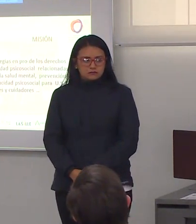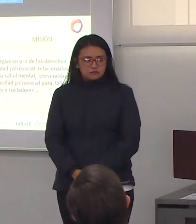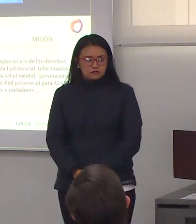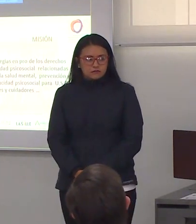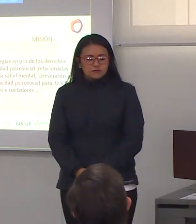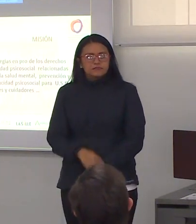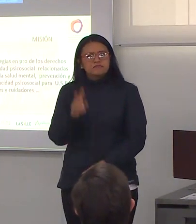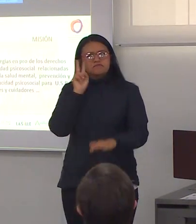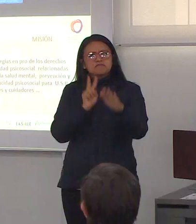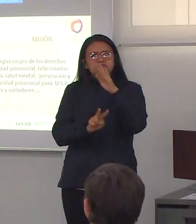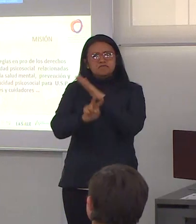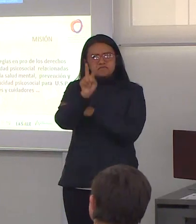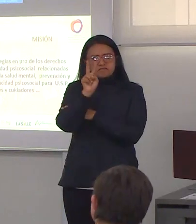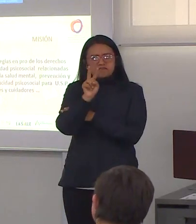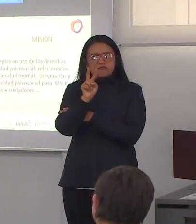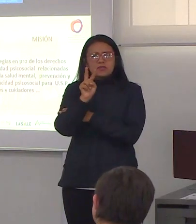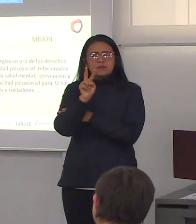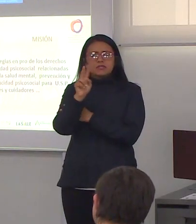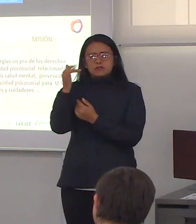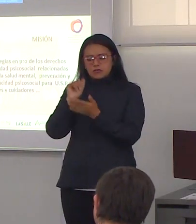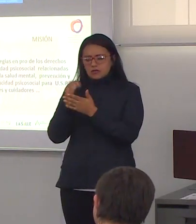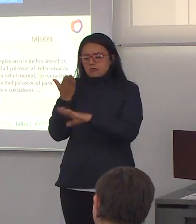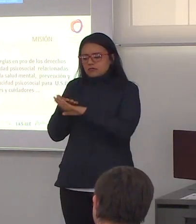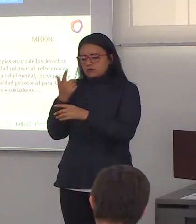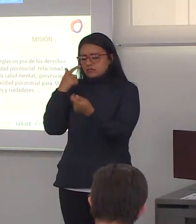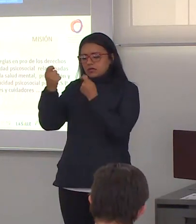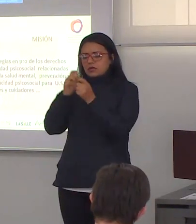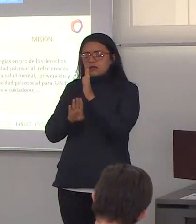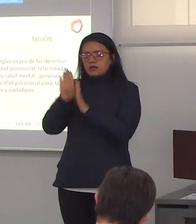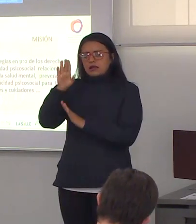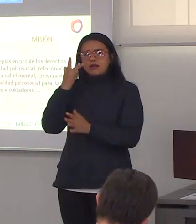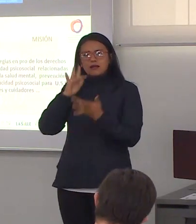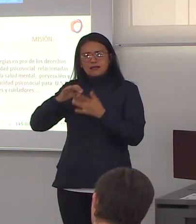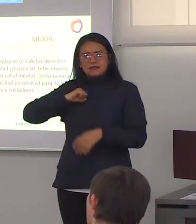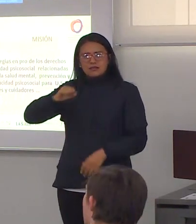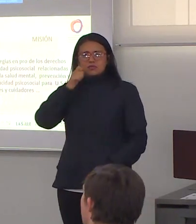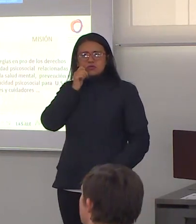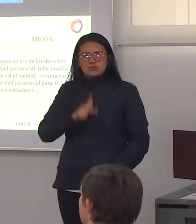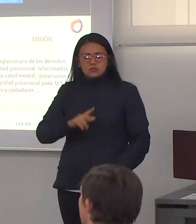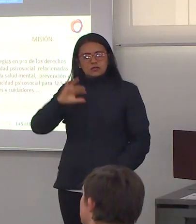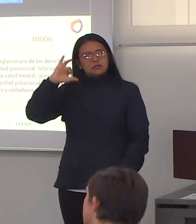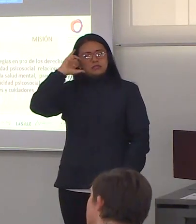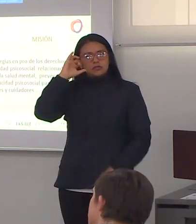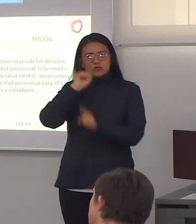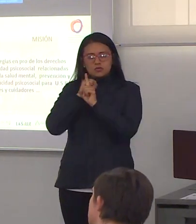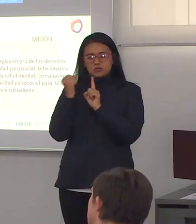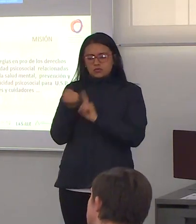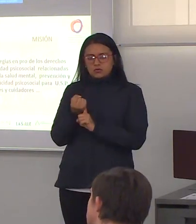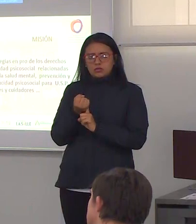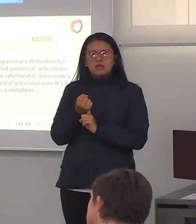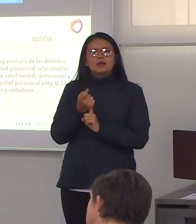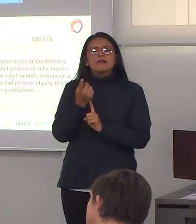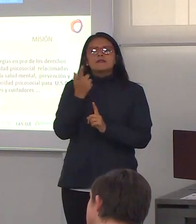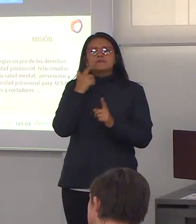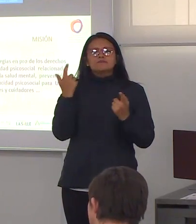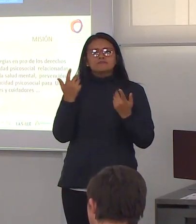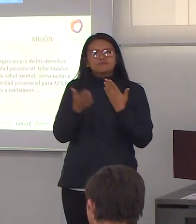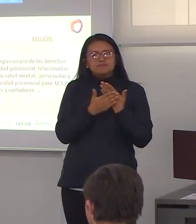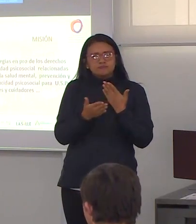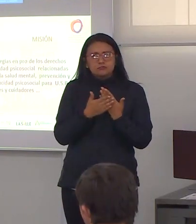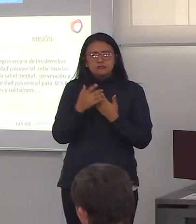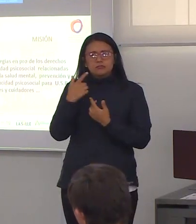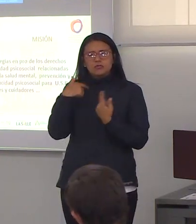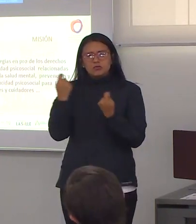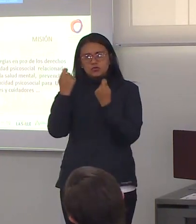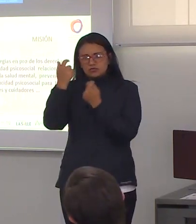nuestra misión básicamente es desarrollar estrategias en prueba de los derechos humanos y discapacidad psicosocial relacionadas con la promoción de la